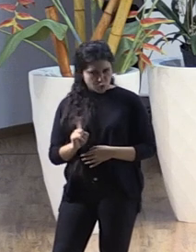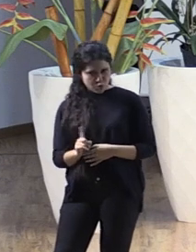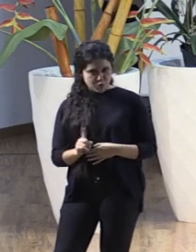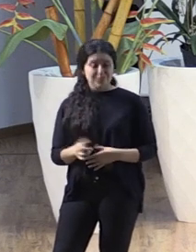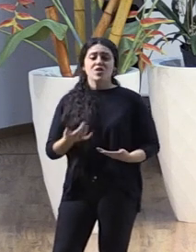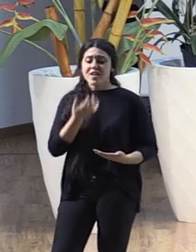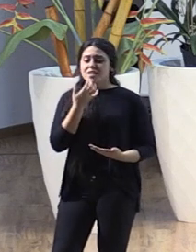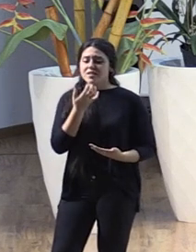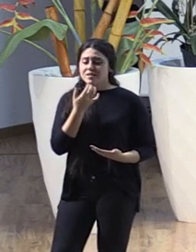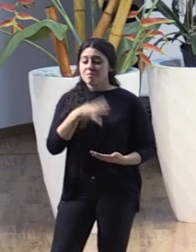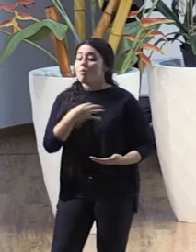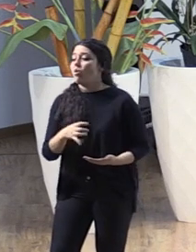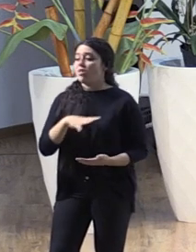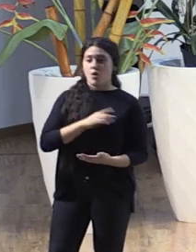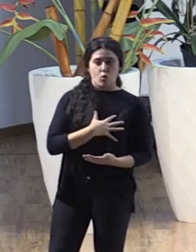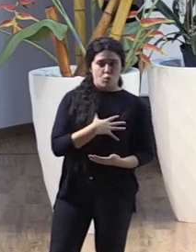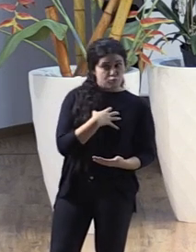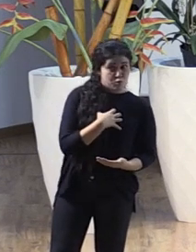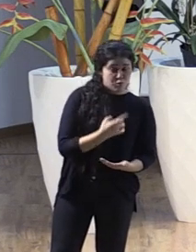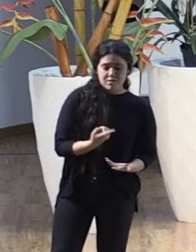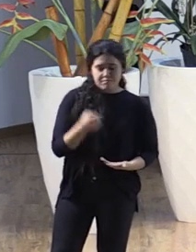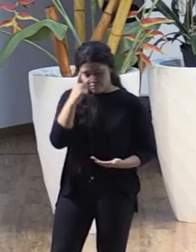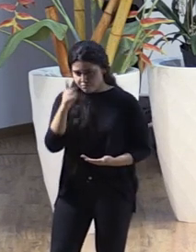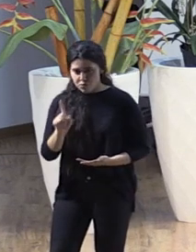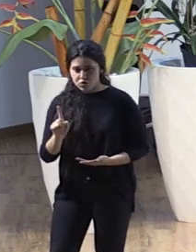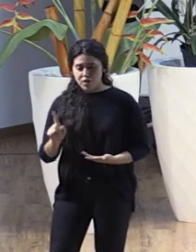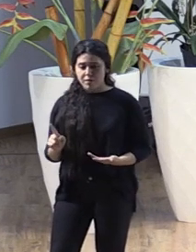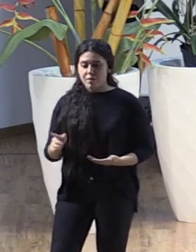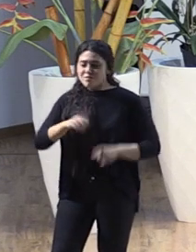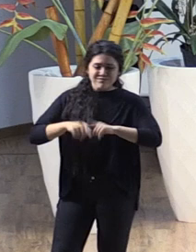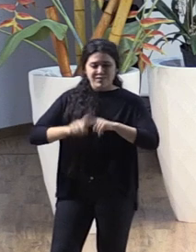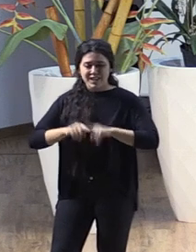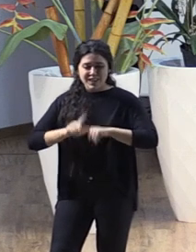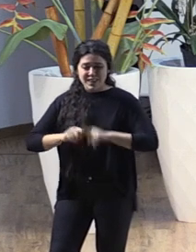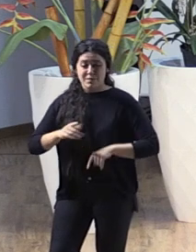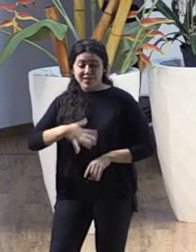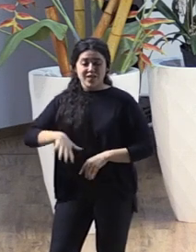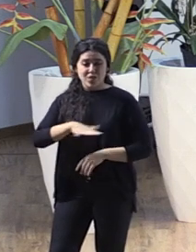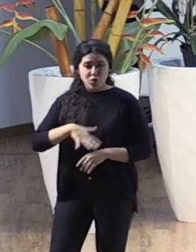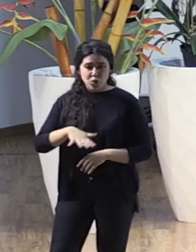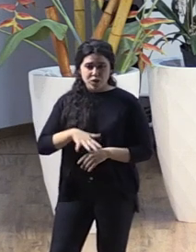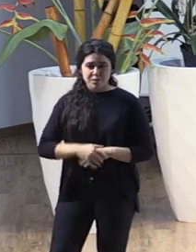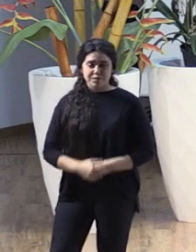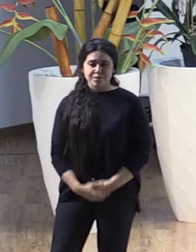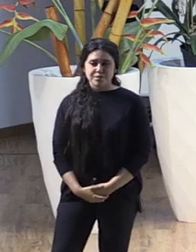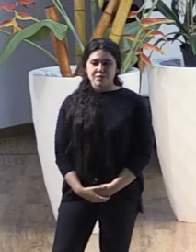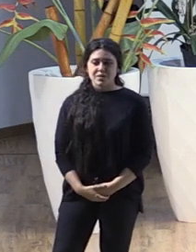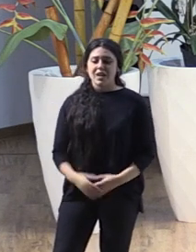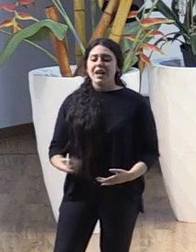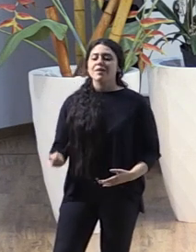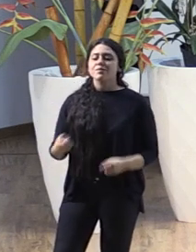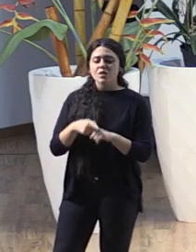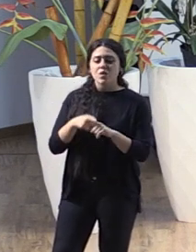Es si puedo o no puedo, ¿eh? Pero hemos de saber dónde estamos posicionados y hacia dónde estamos construyendo. Y